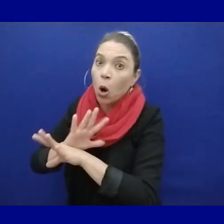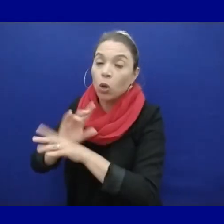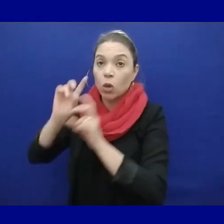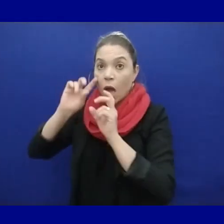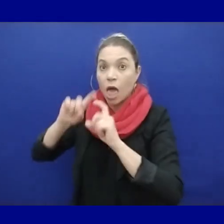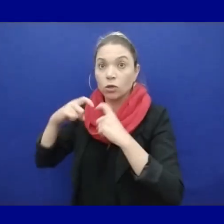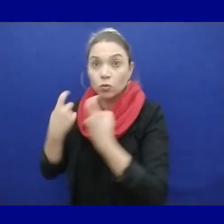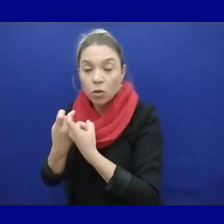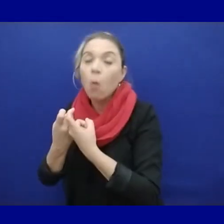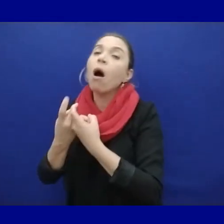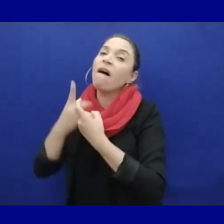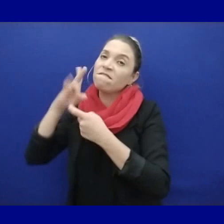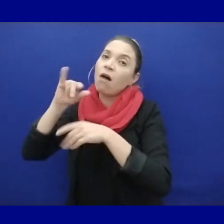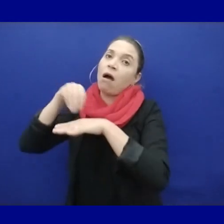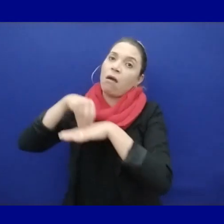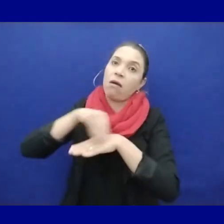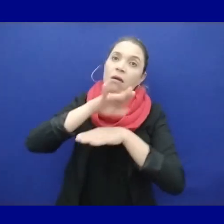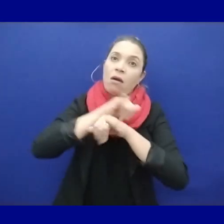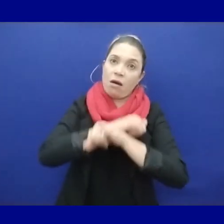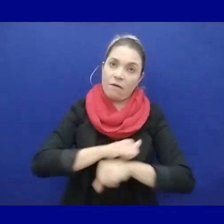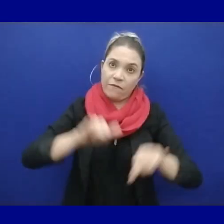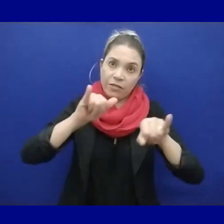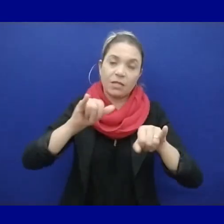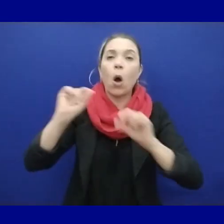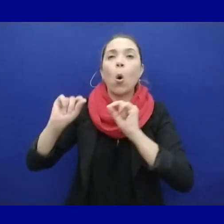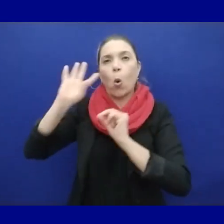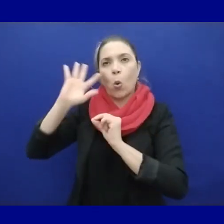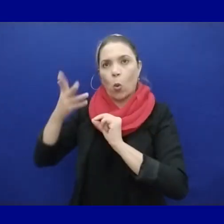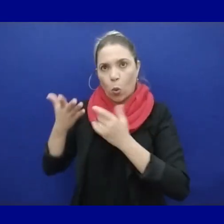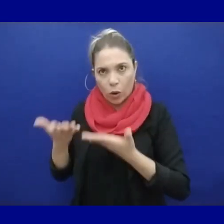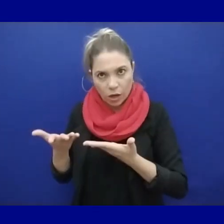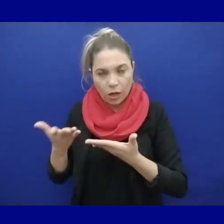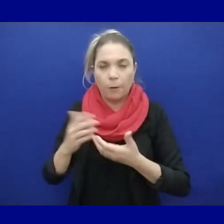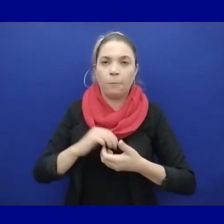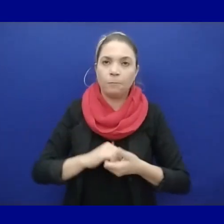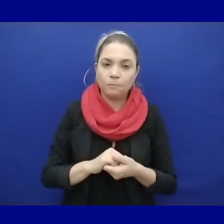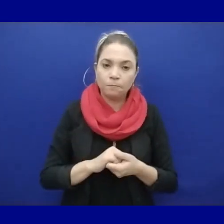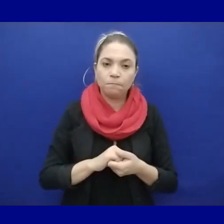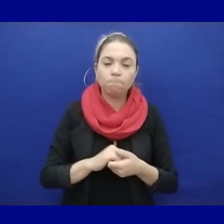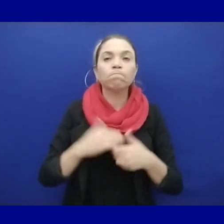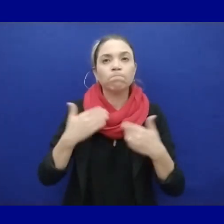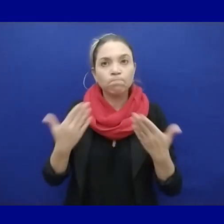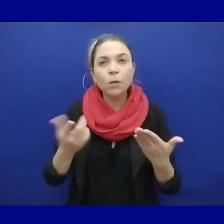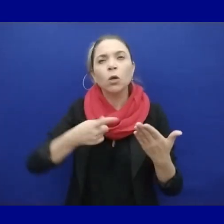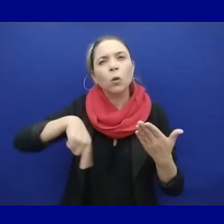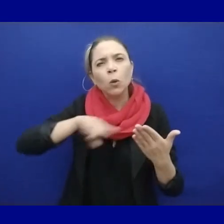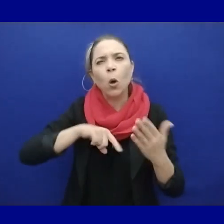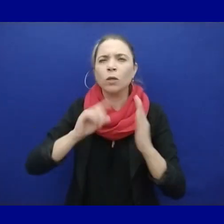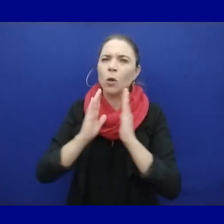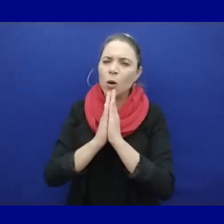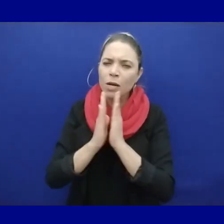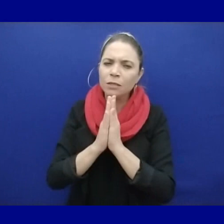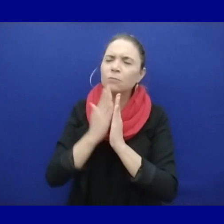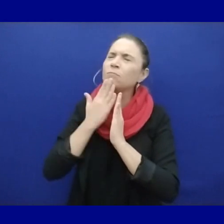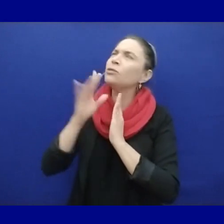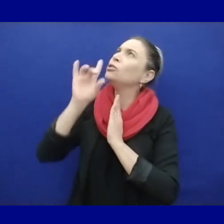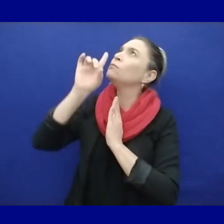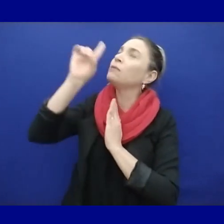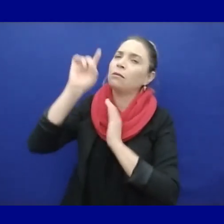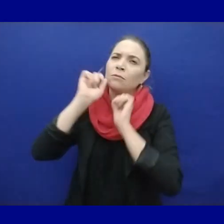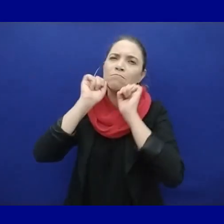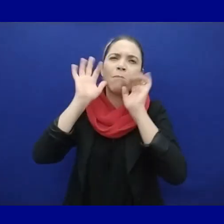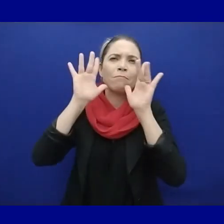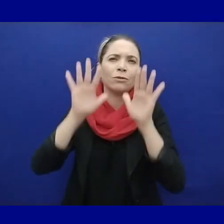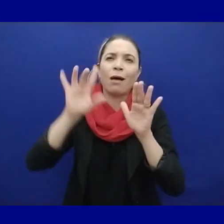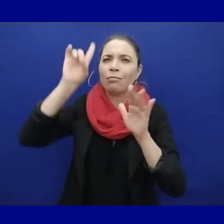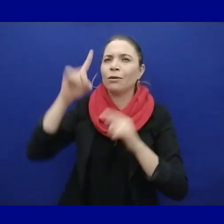frequentadores acerca das novas deliberações da diretoria estatutária. Em oração ao Deus eterno